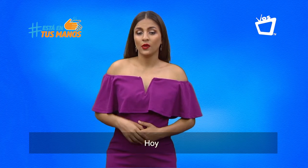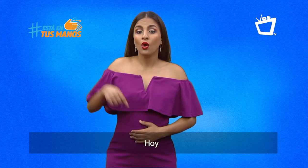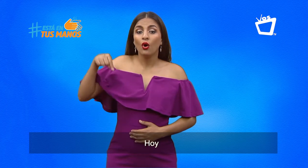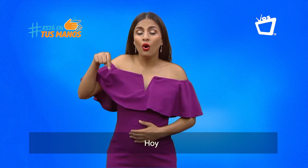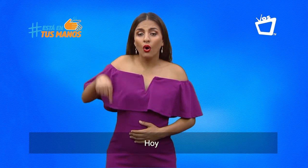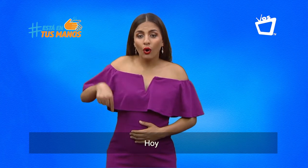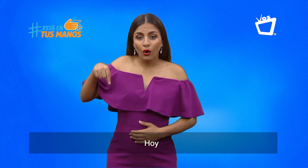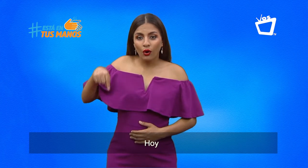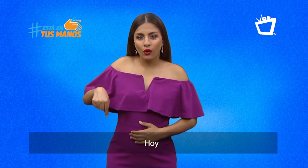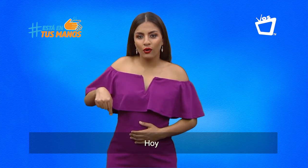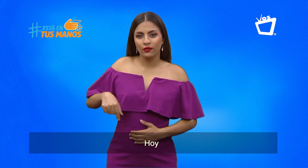hoy